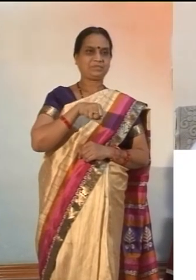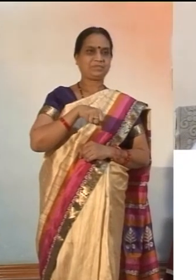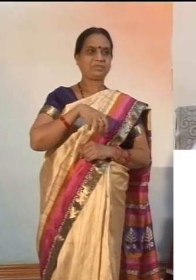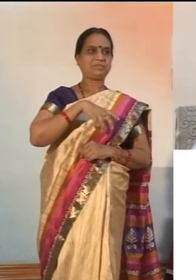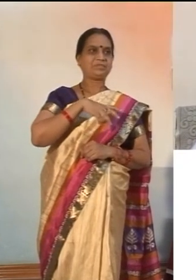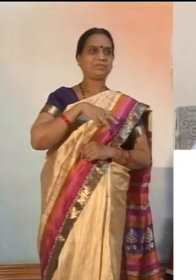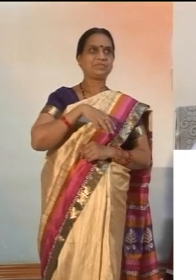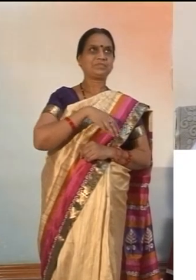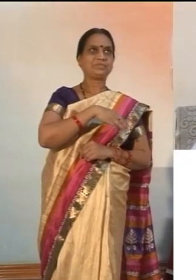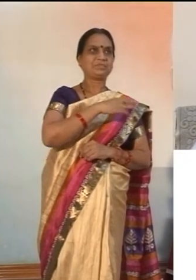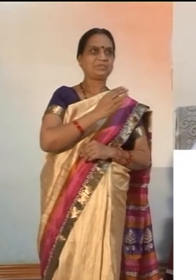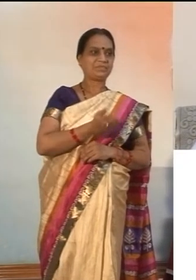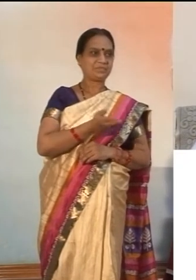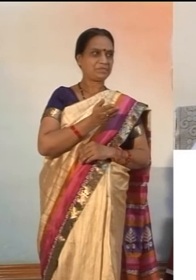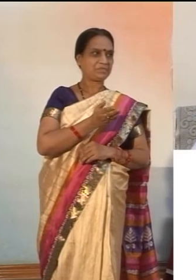अर्थात भगवान